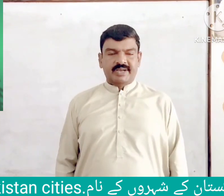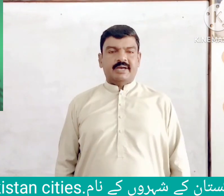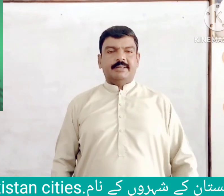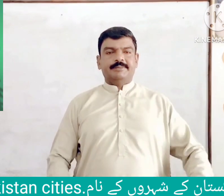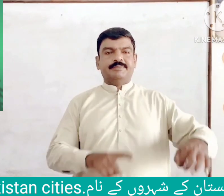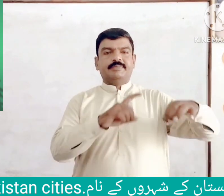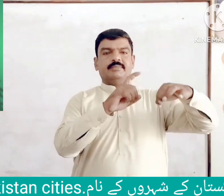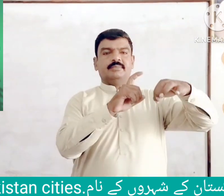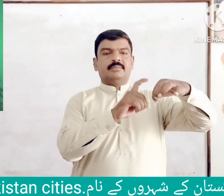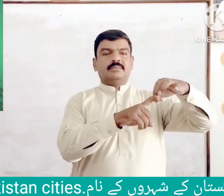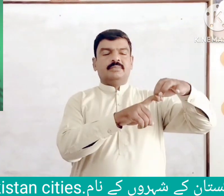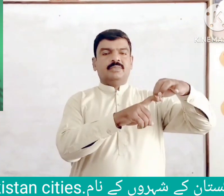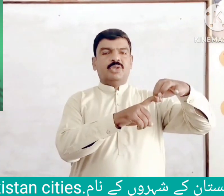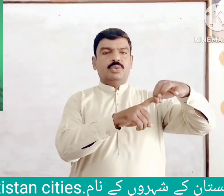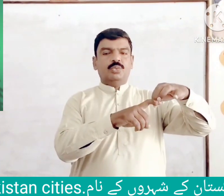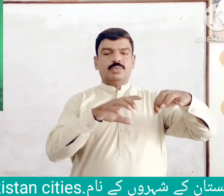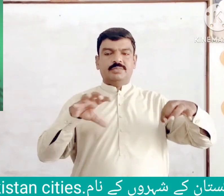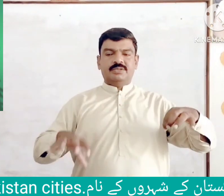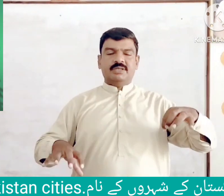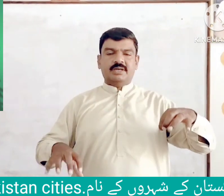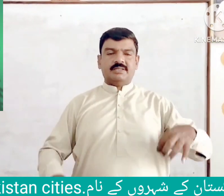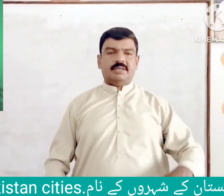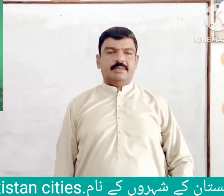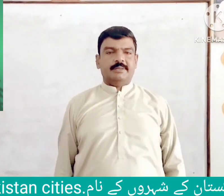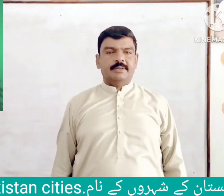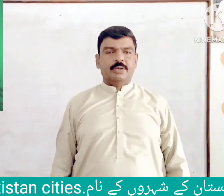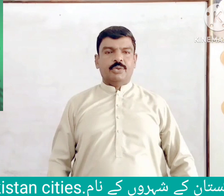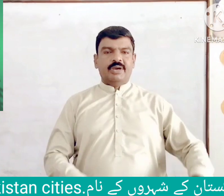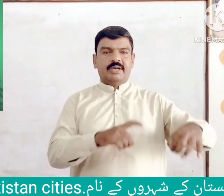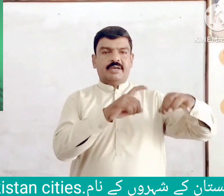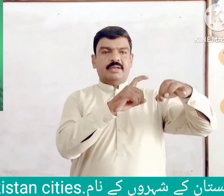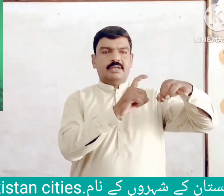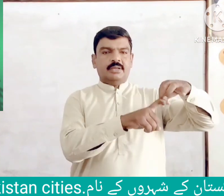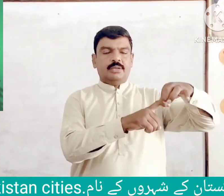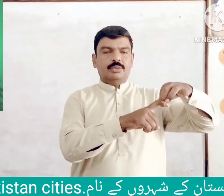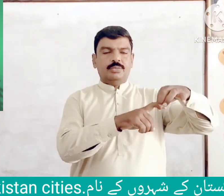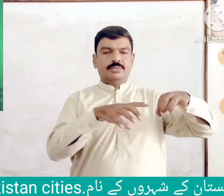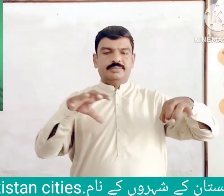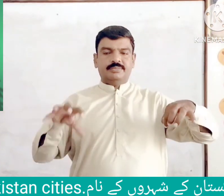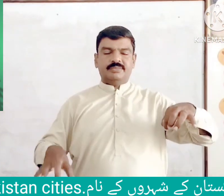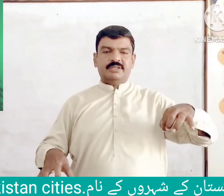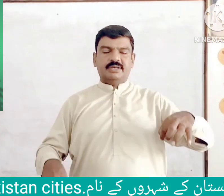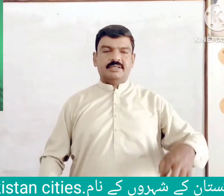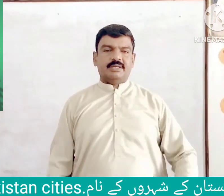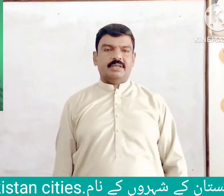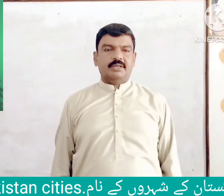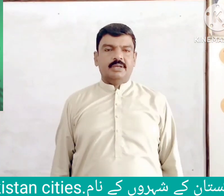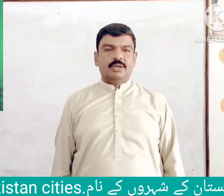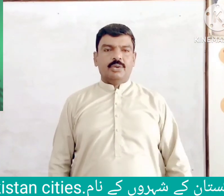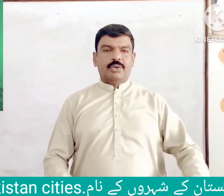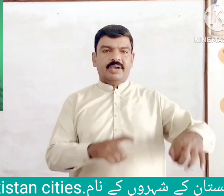कोयटा, क्यू जगह का स्थान, कोयटा, क्यू जगह का स्थान,